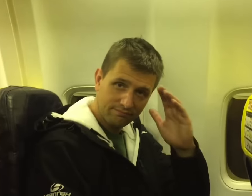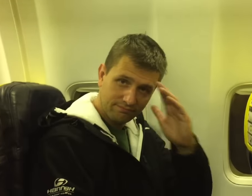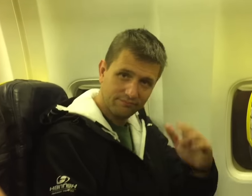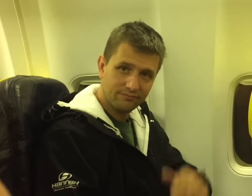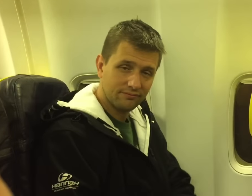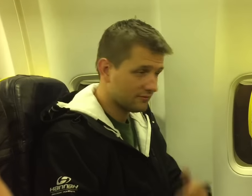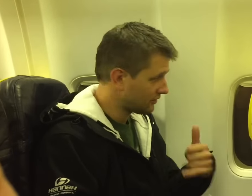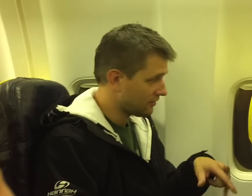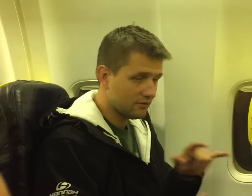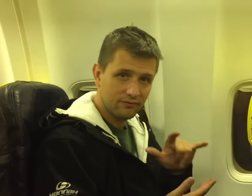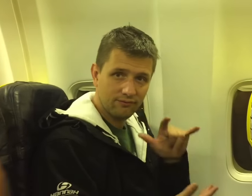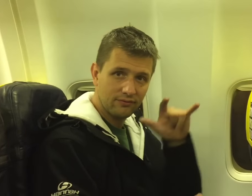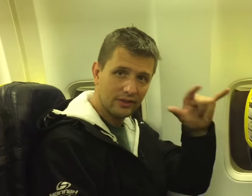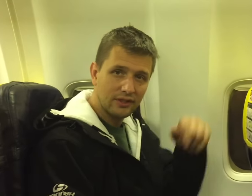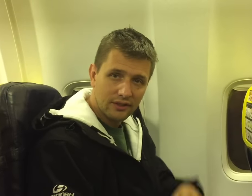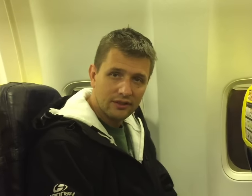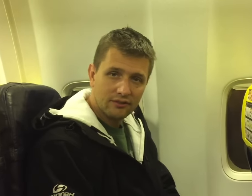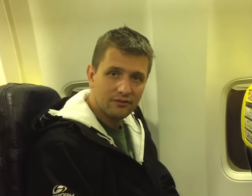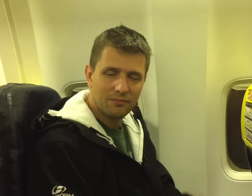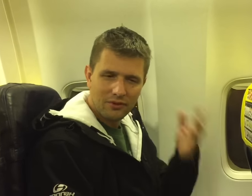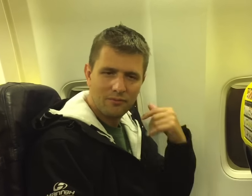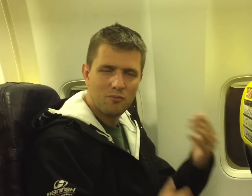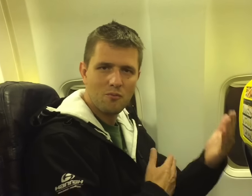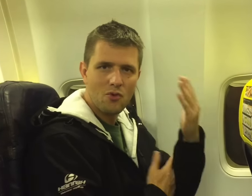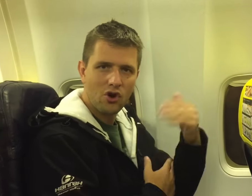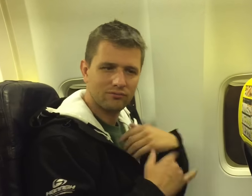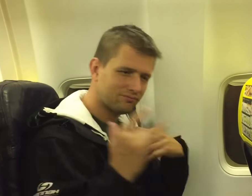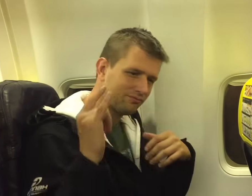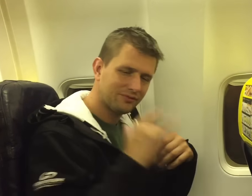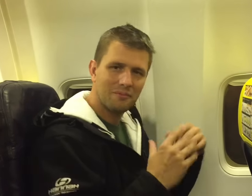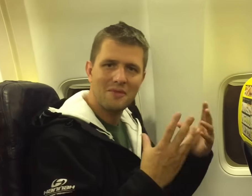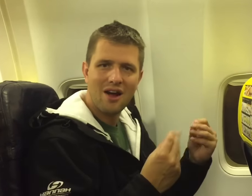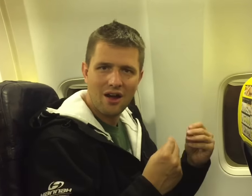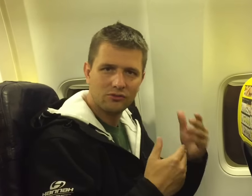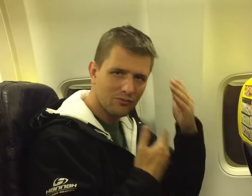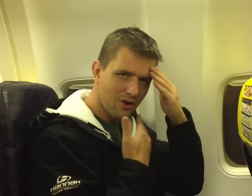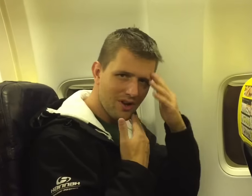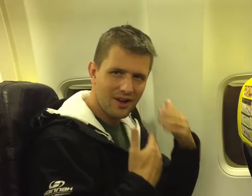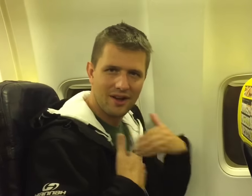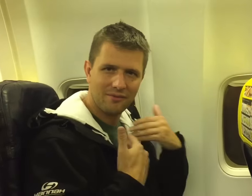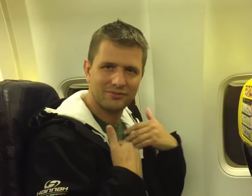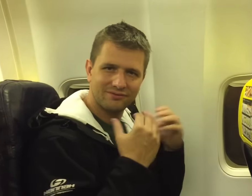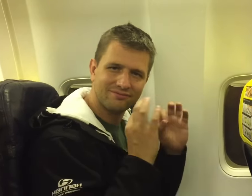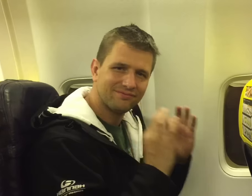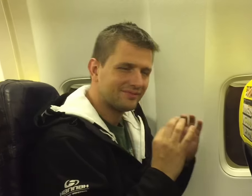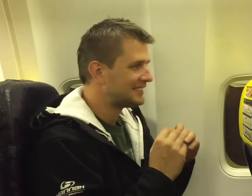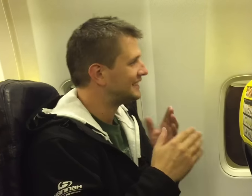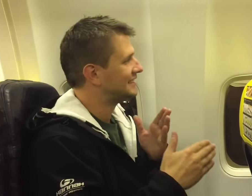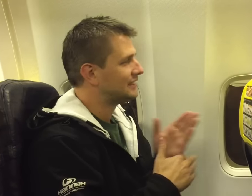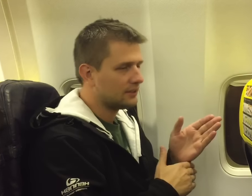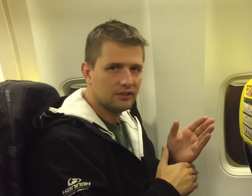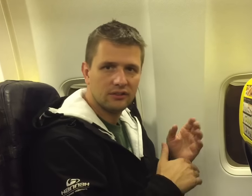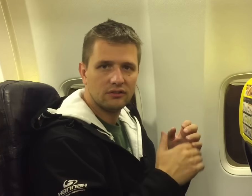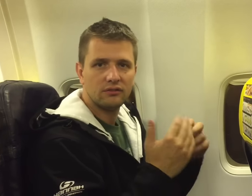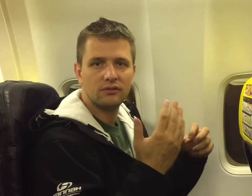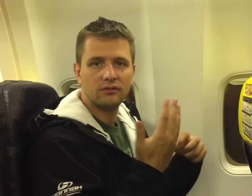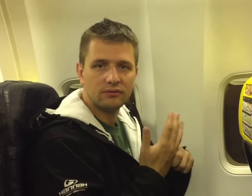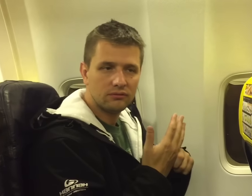avec des jeunes enfants, veuillez mettre votre masque en premier. Vos gilets de sauvetage sont situés dans une pochette sous vos sièges ou dans le panneau au-dessus de vos têtes.